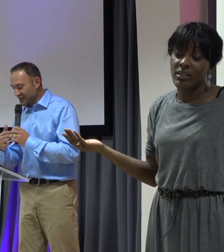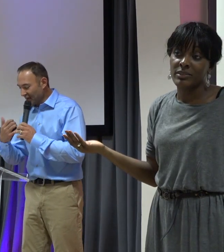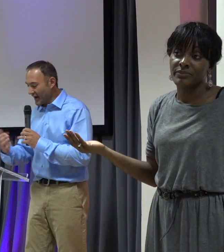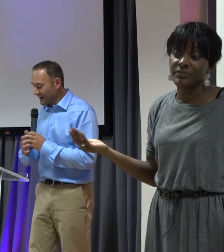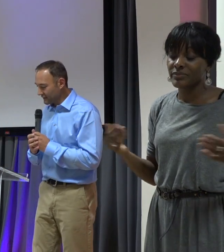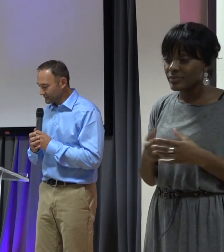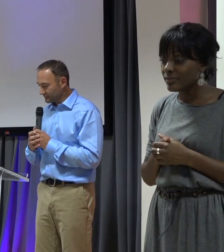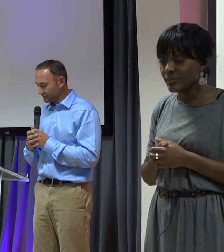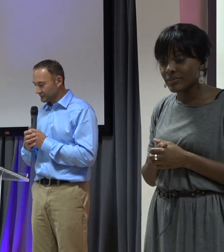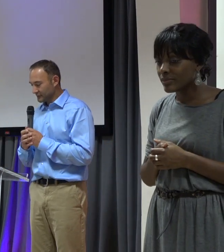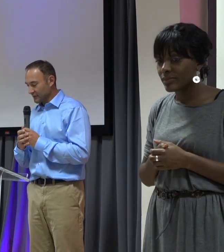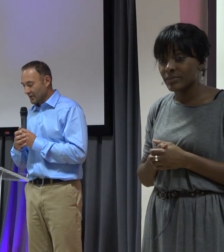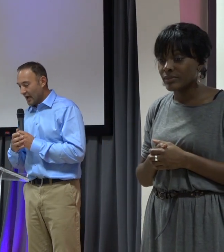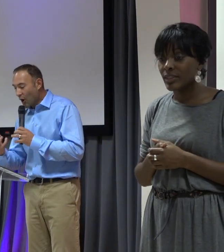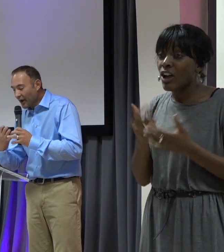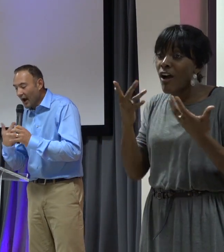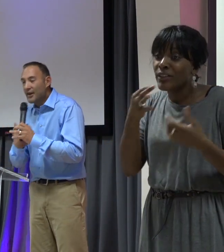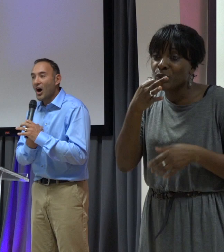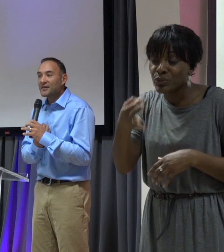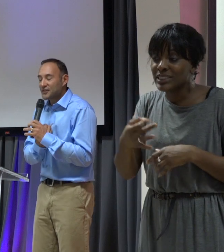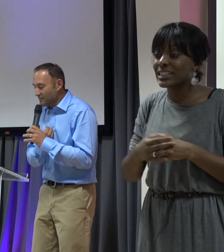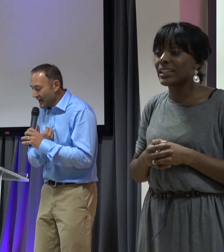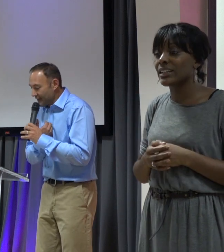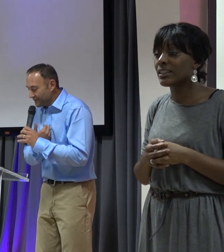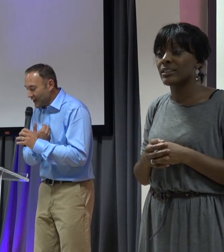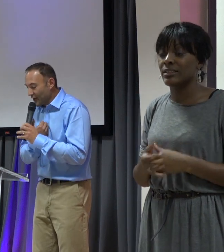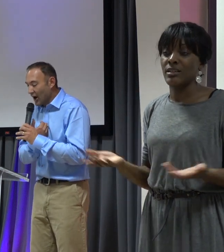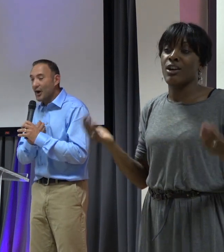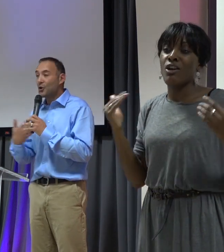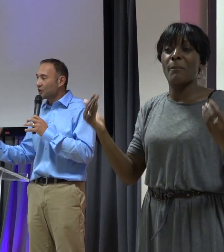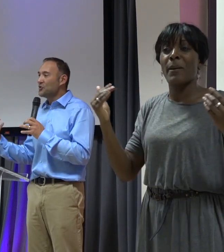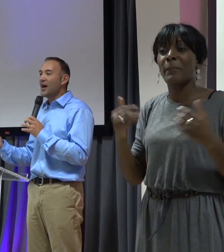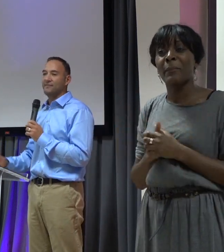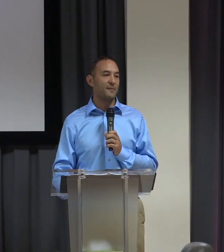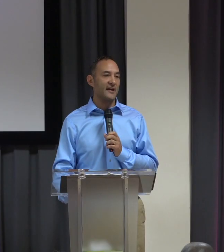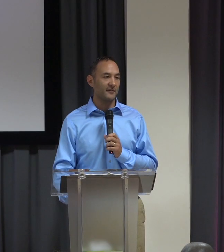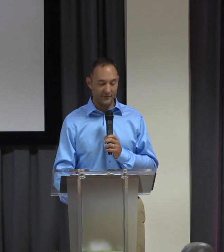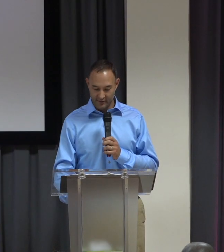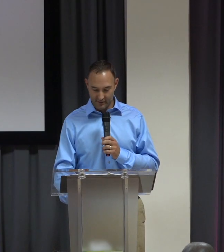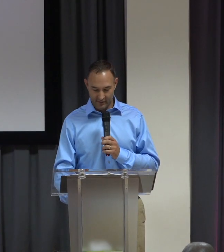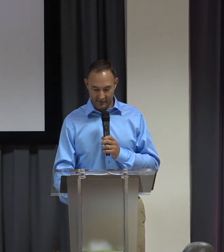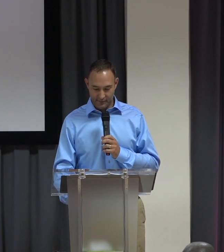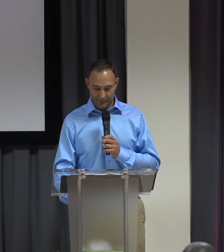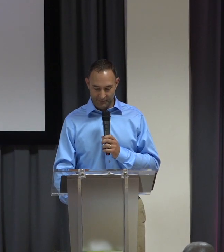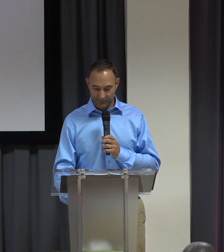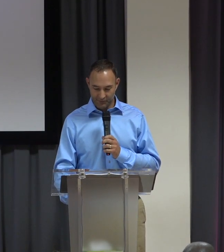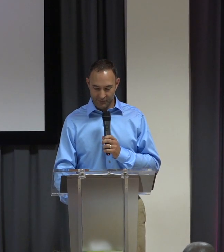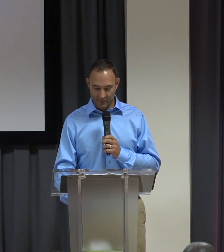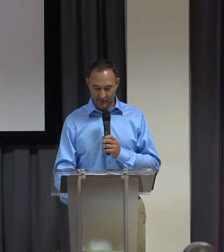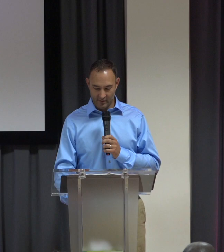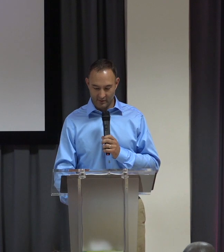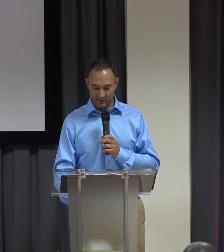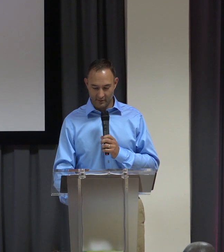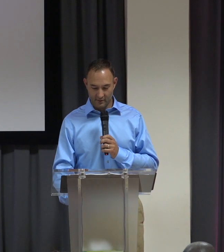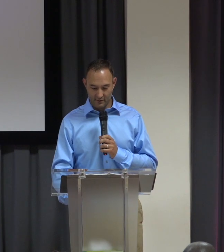to say, c'est de dire, how can I not submit and fear a God who would do that for me? comment est-ce que je ne peux pas me soumettre